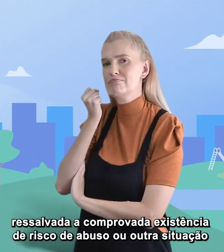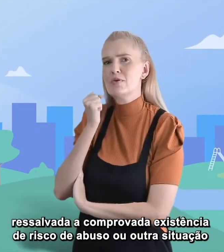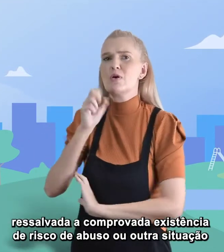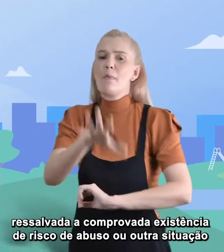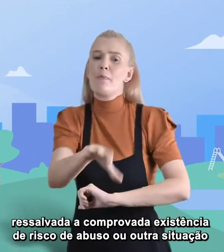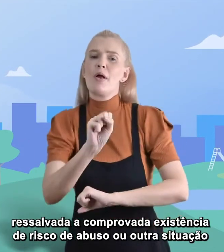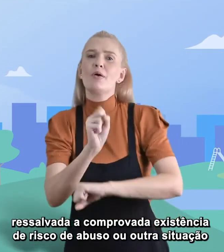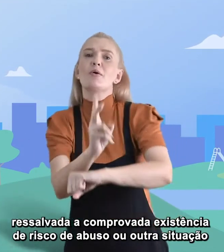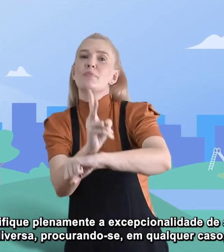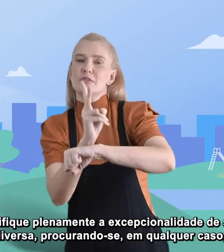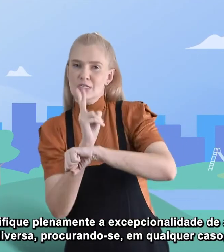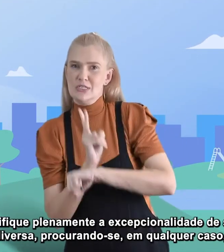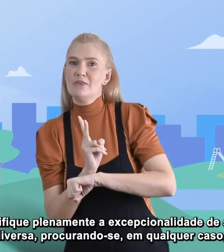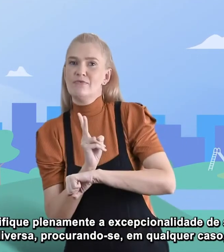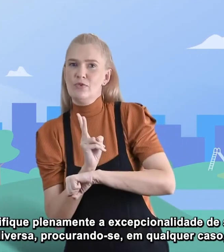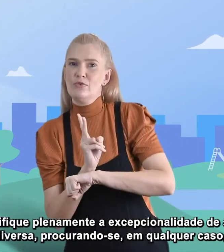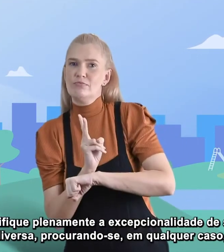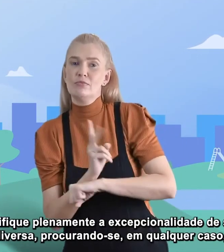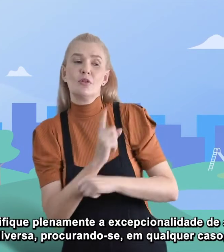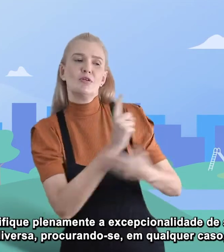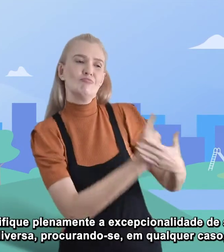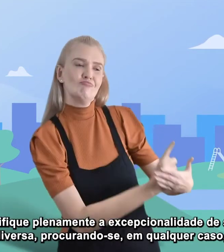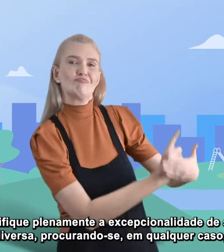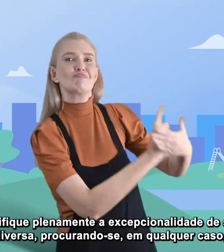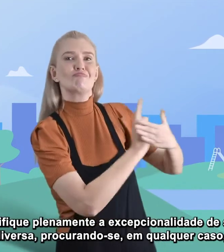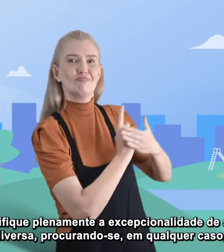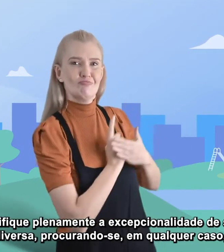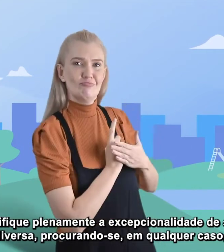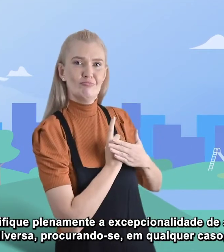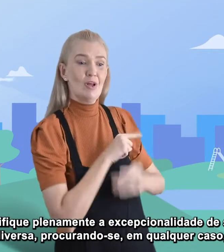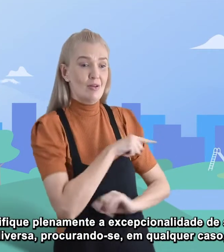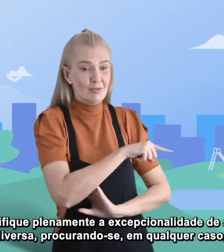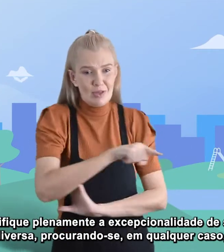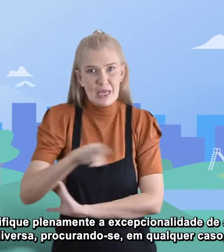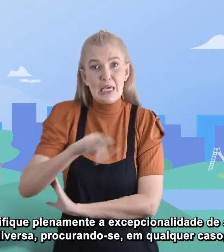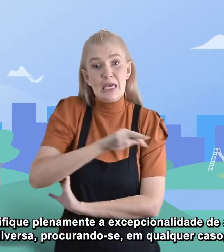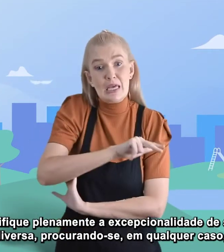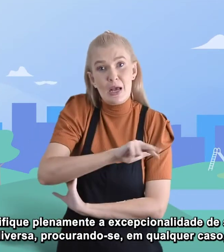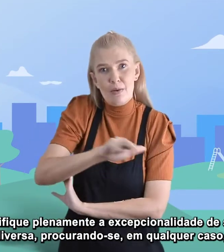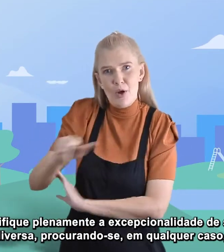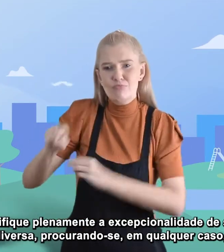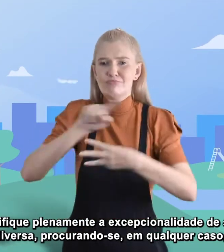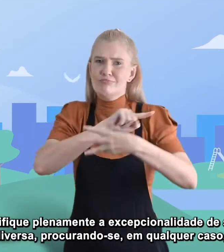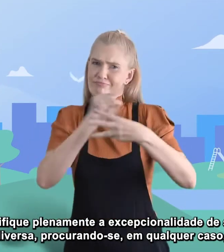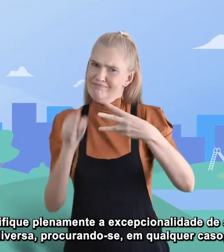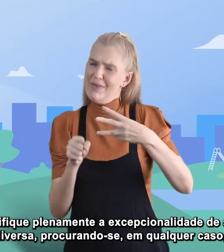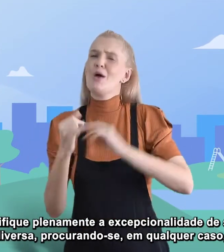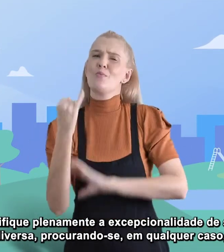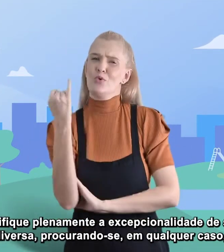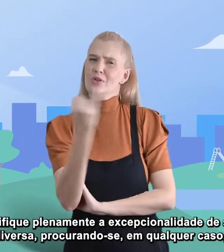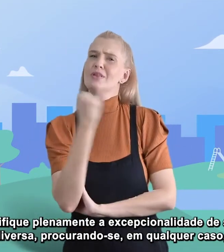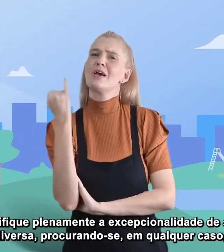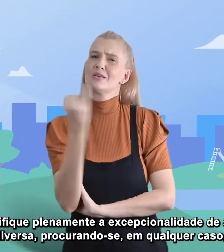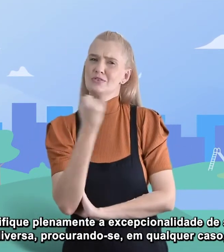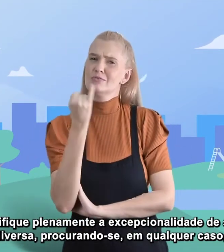outra situação que justifique plenamente a excepcionalidade de solução diversa,